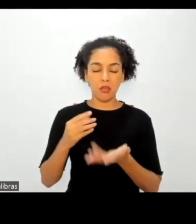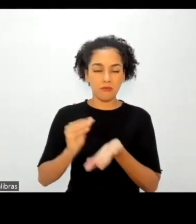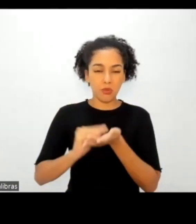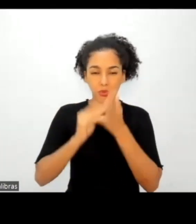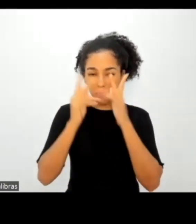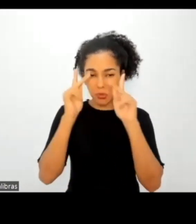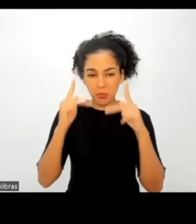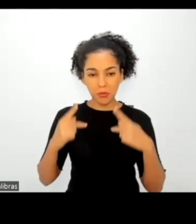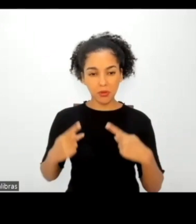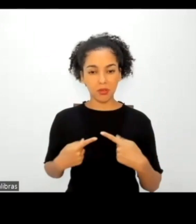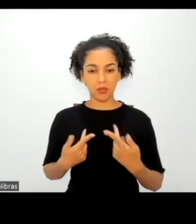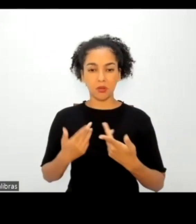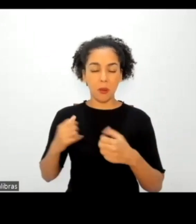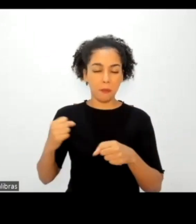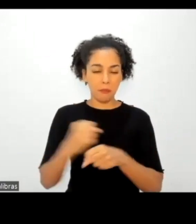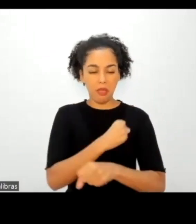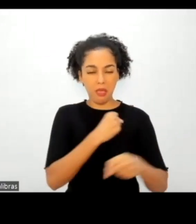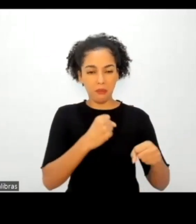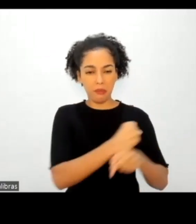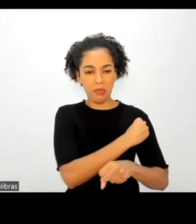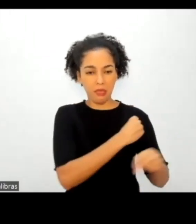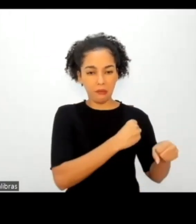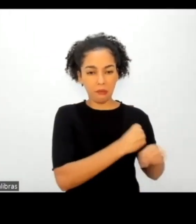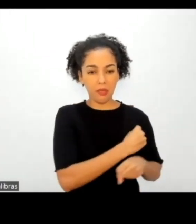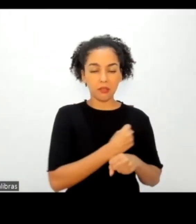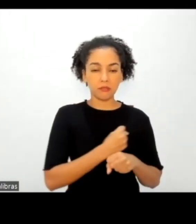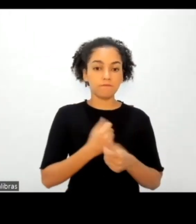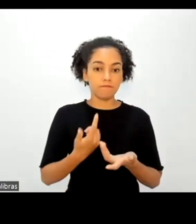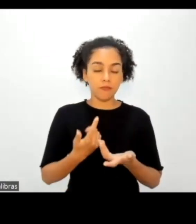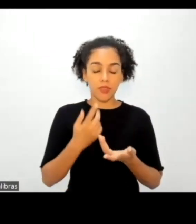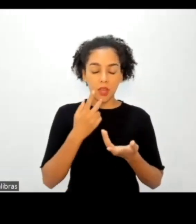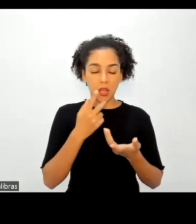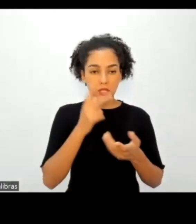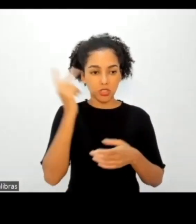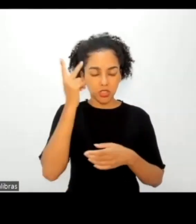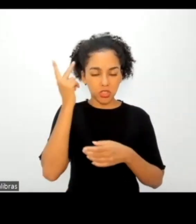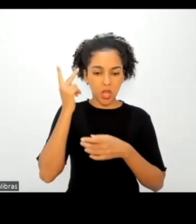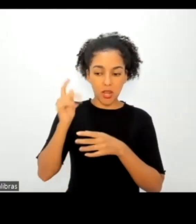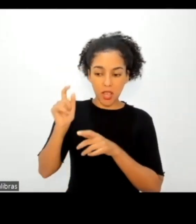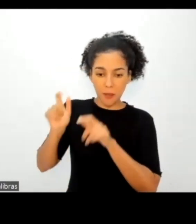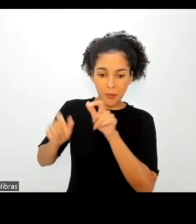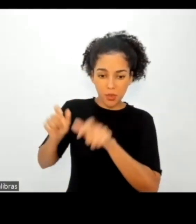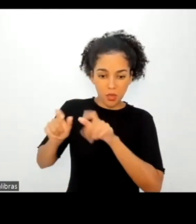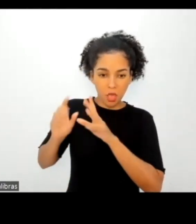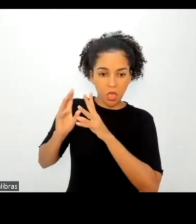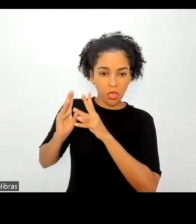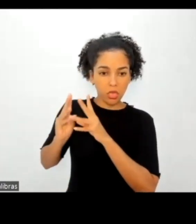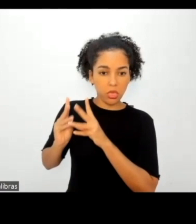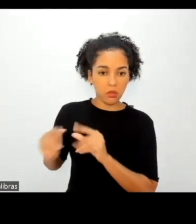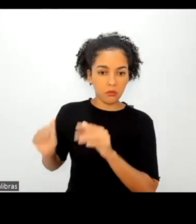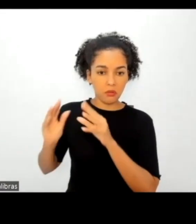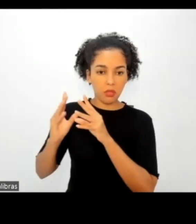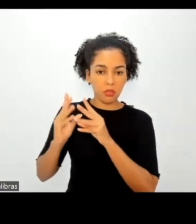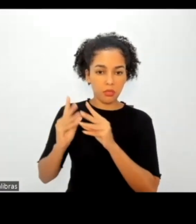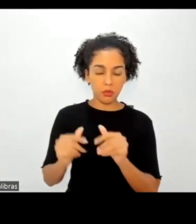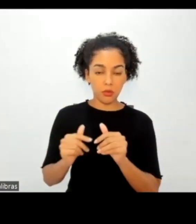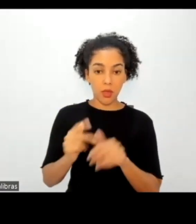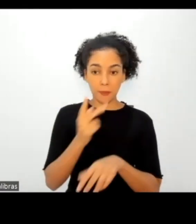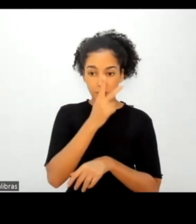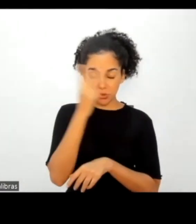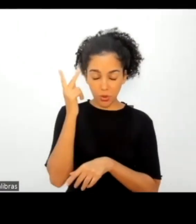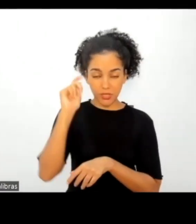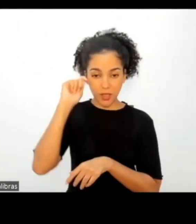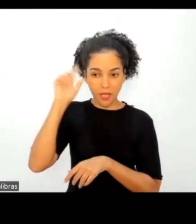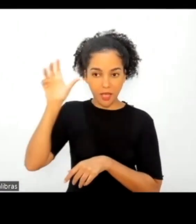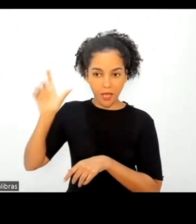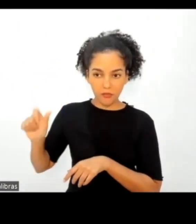enfim, apagamento histórico, né, desses sujeitos que foram arrancados, né, de seus territórios, né, do continente africano para produzir